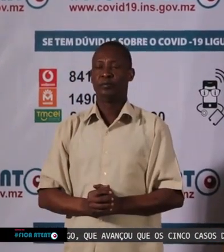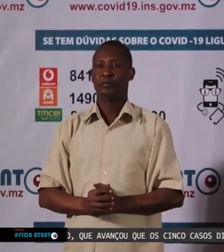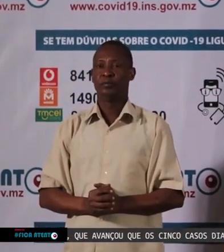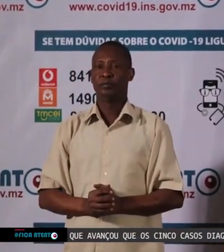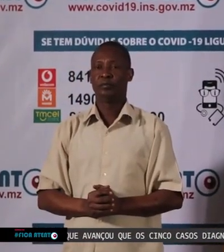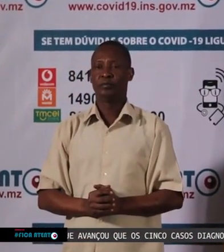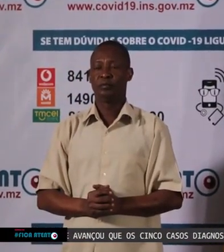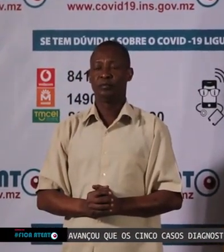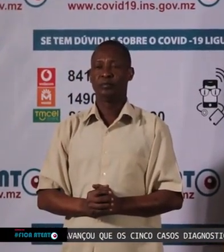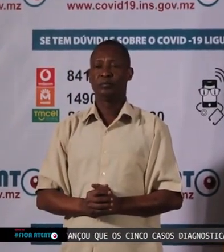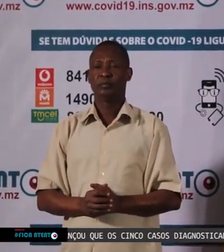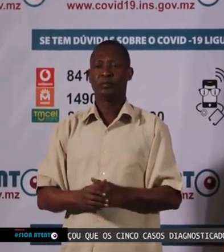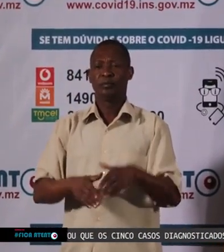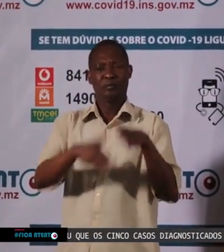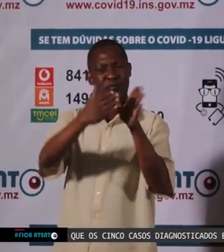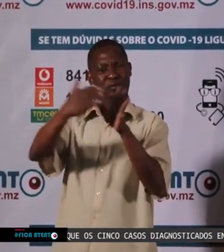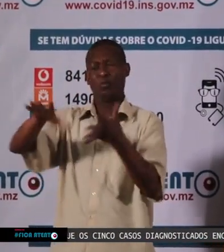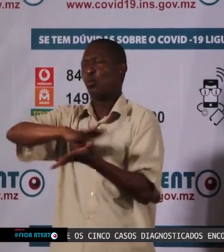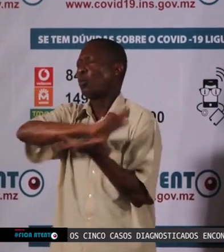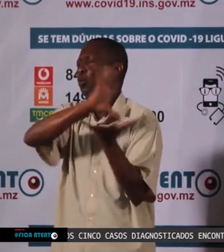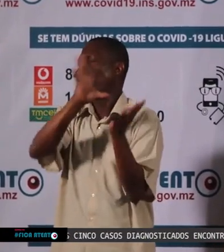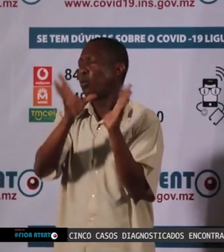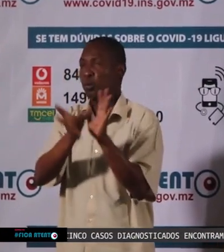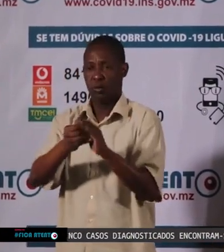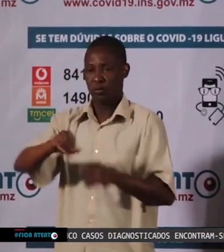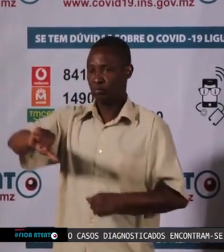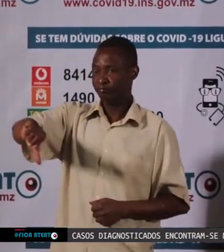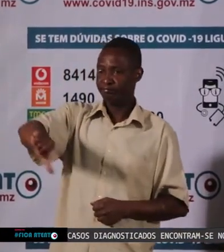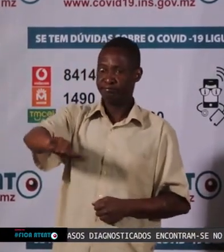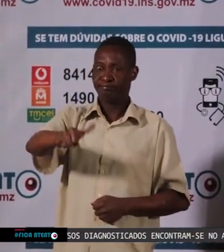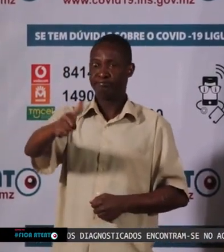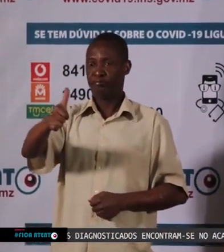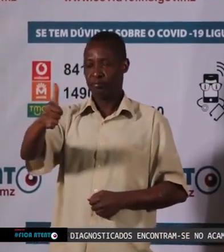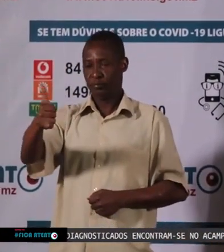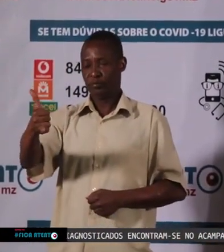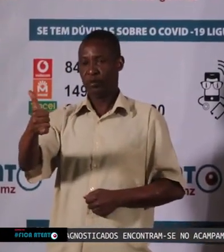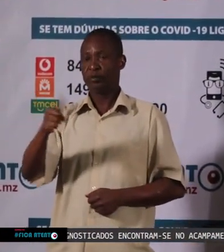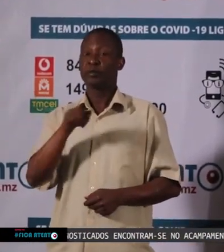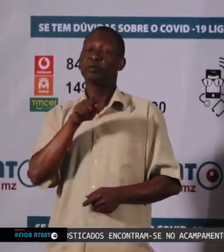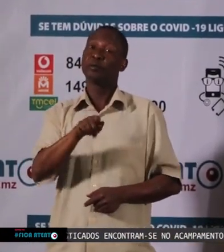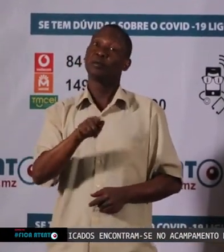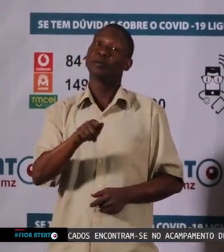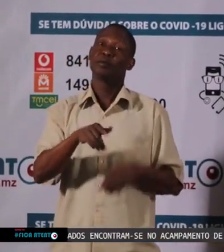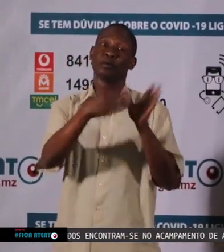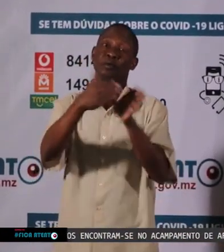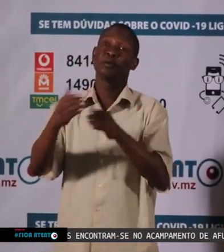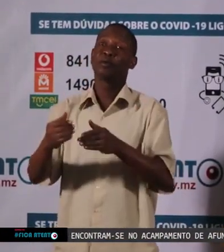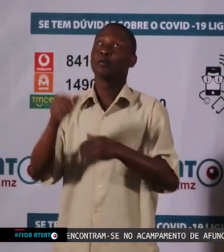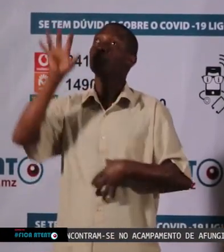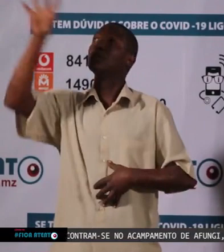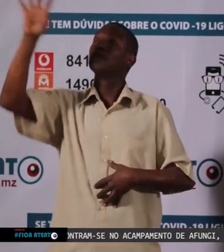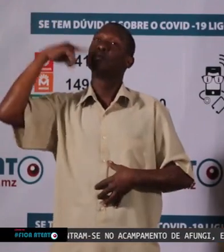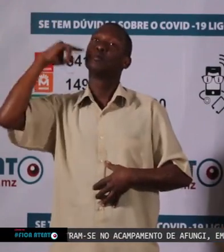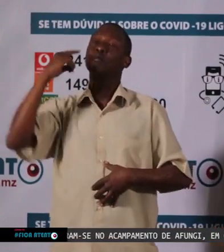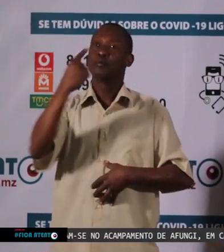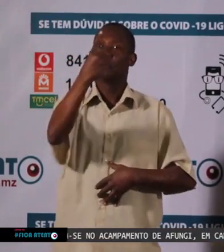Do total de indivíduos recuperados, podemos aqui partilhar que 16 são de Cabo Delgado,